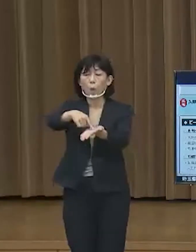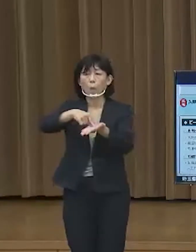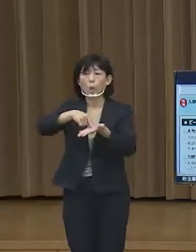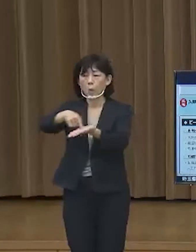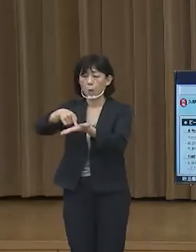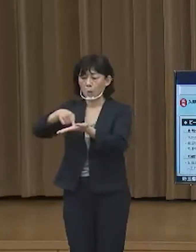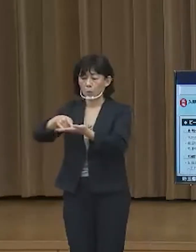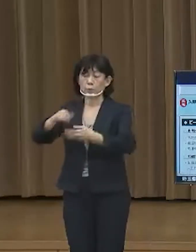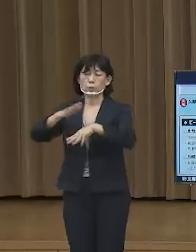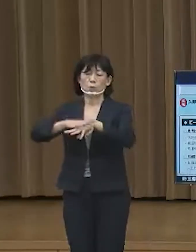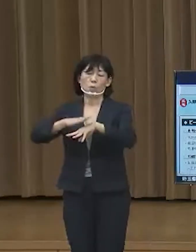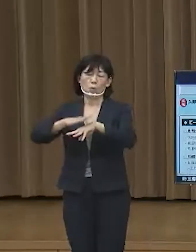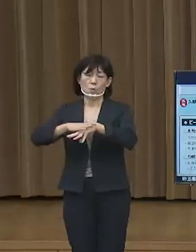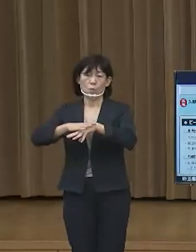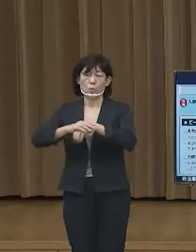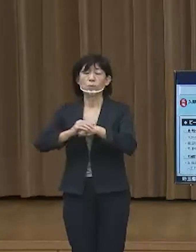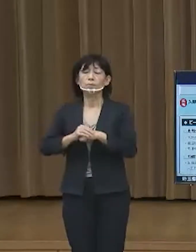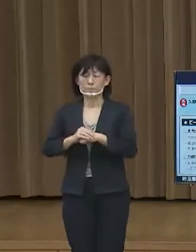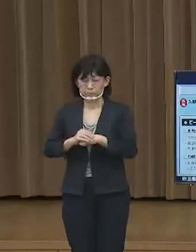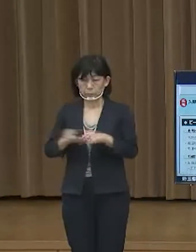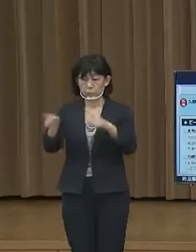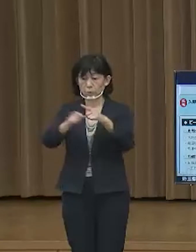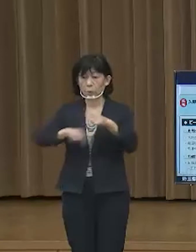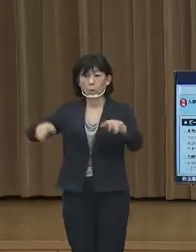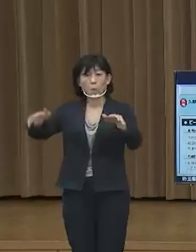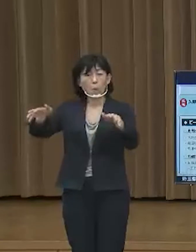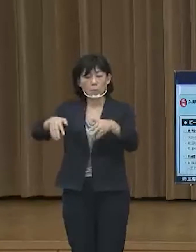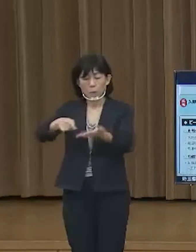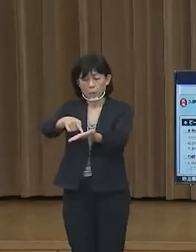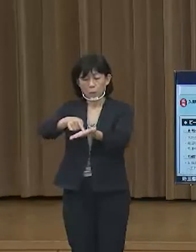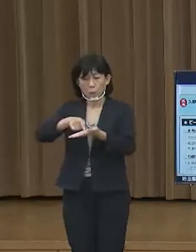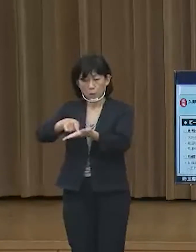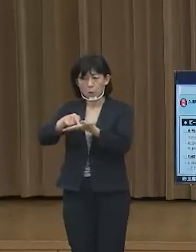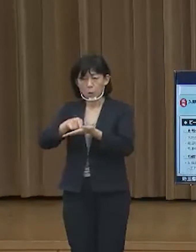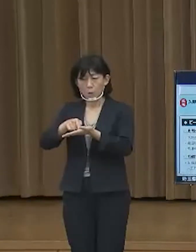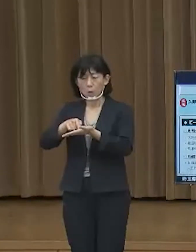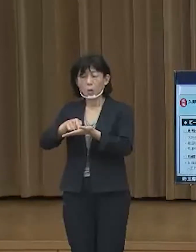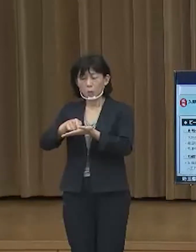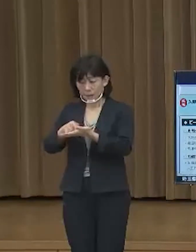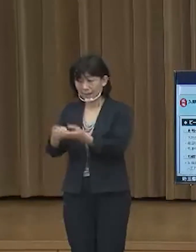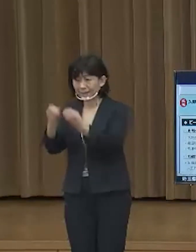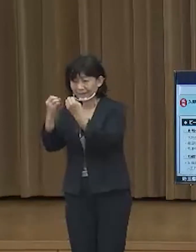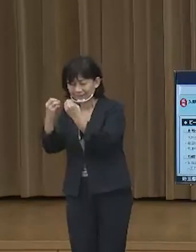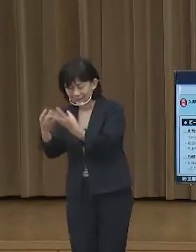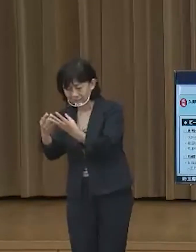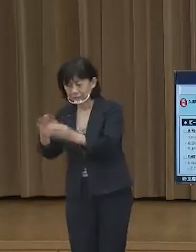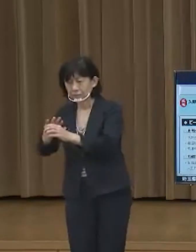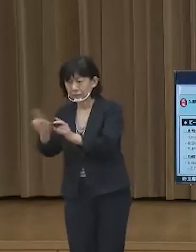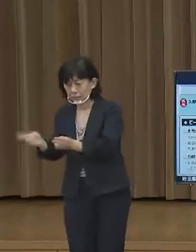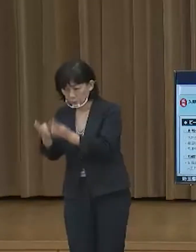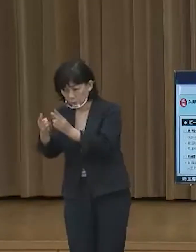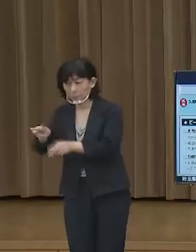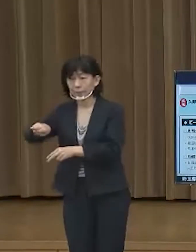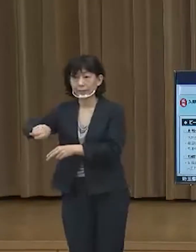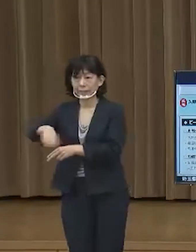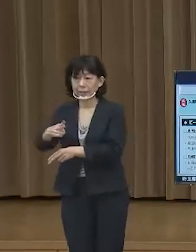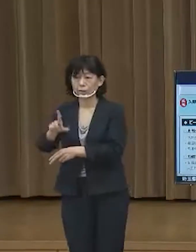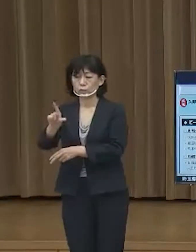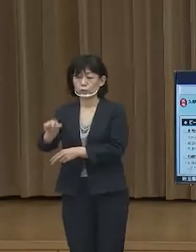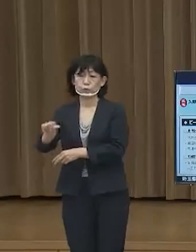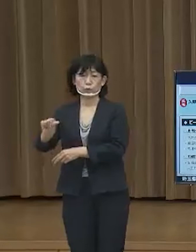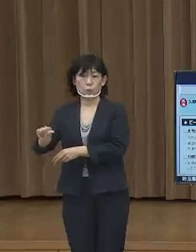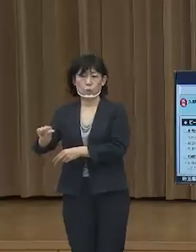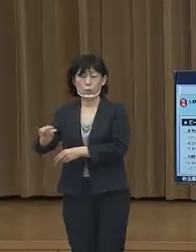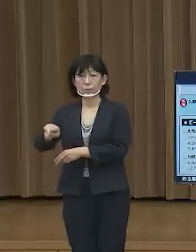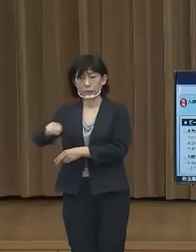病床数については、全く新しく確保する病床の分として215床、それに加え